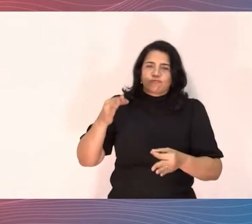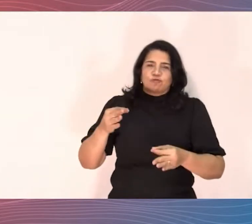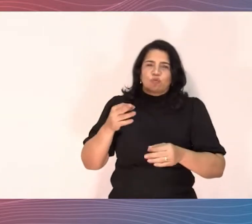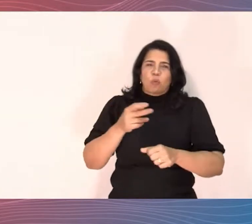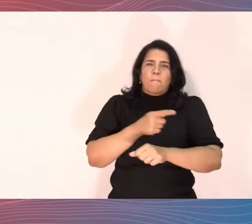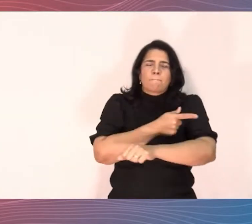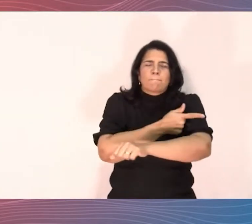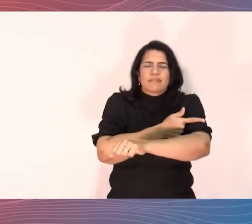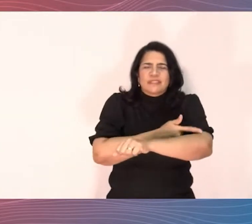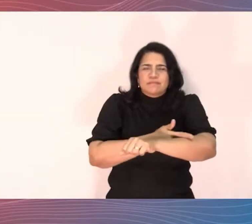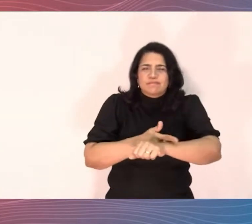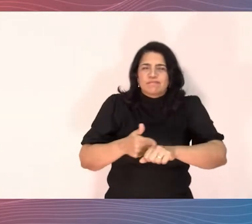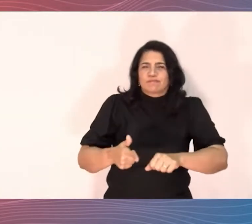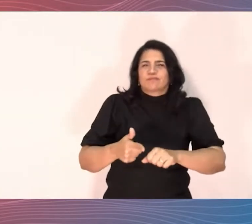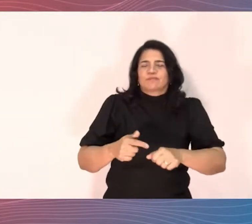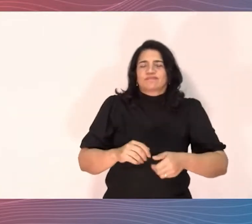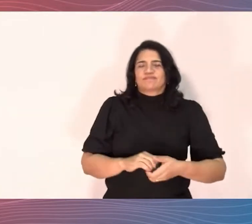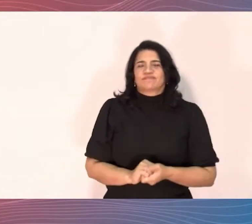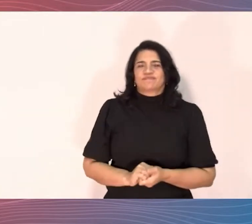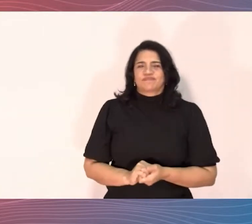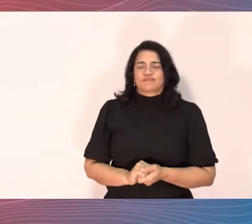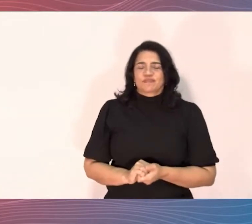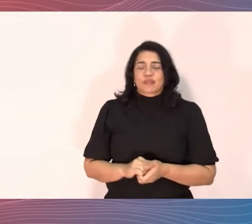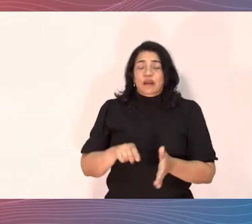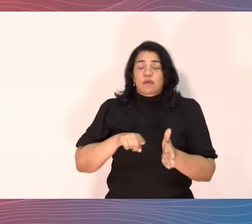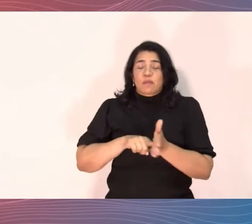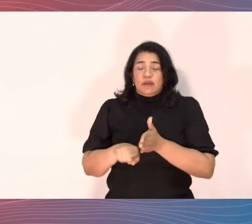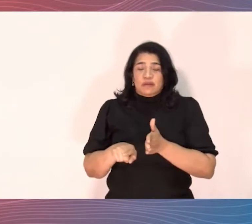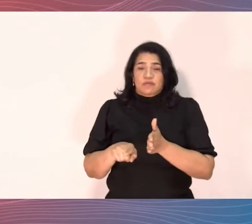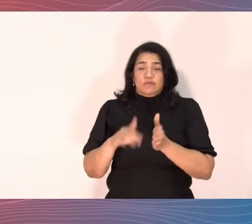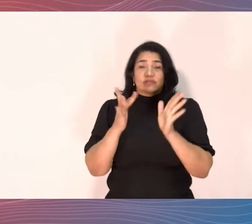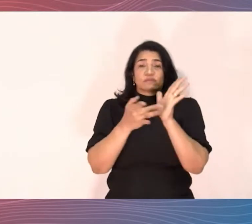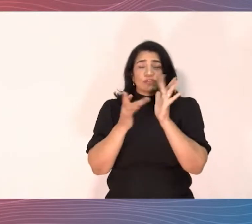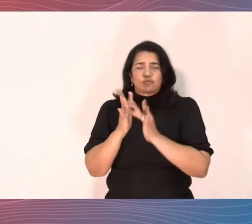Se Ele te chamou, Ele também te justificou.